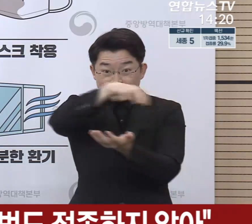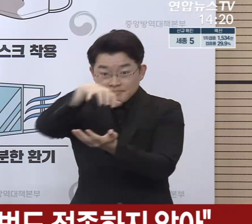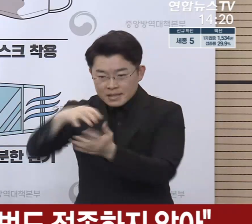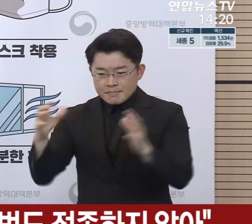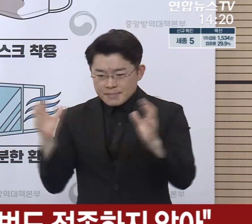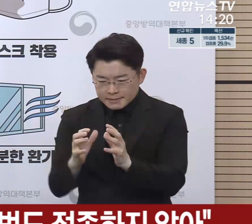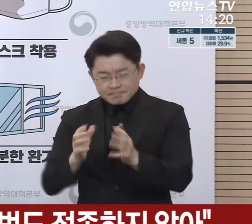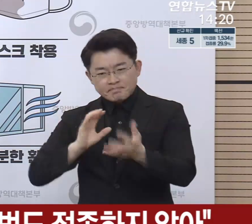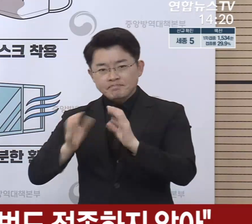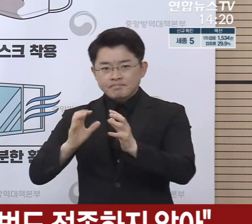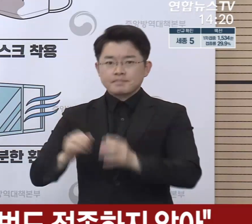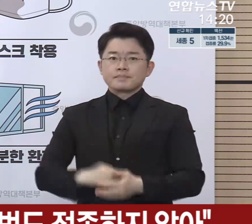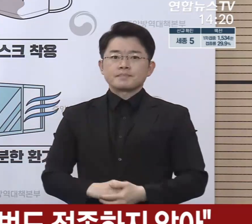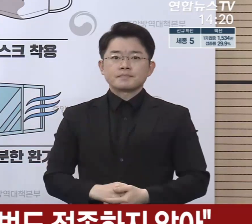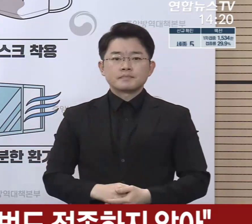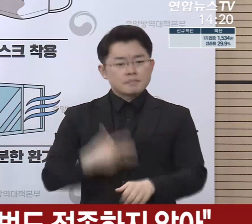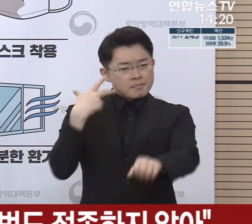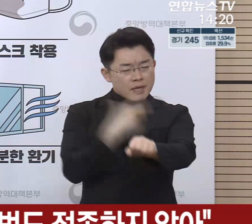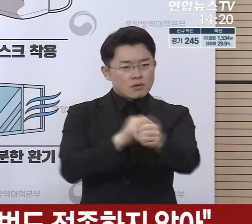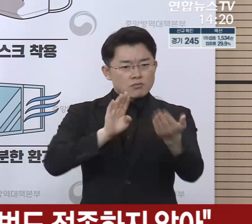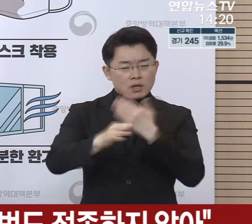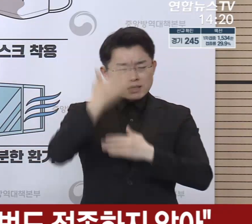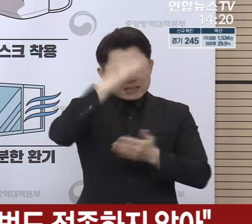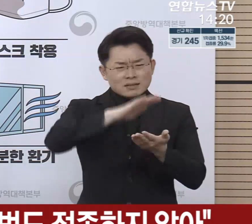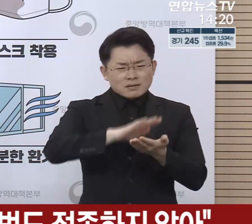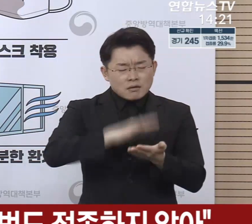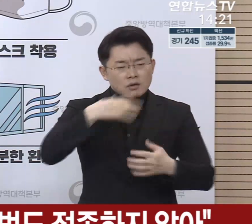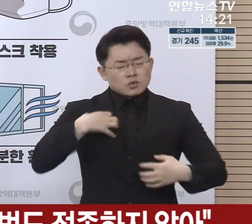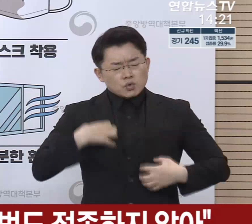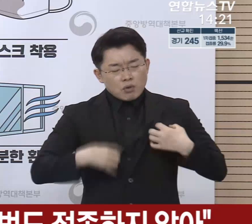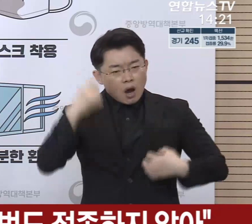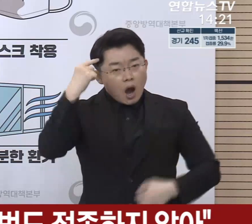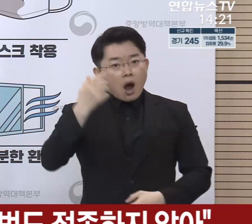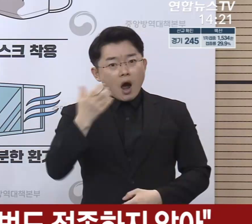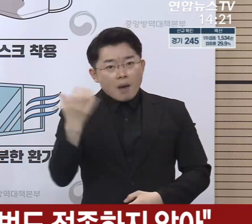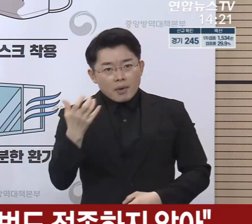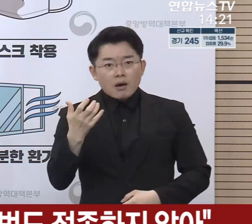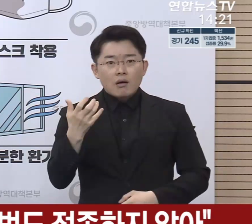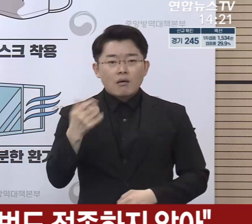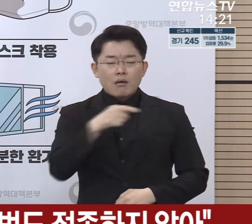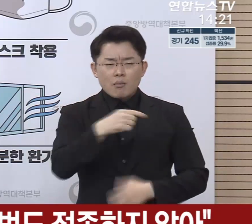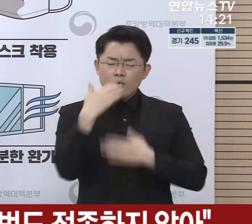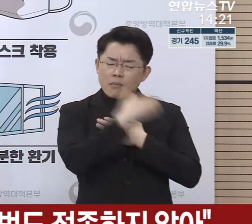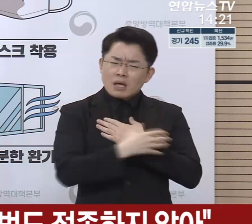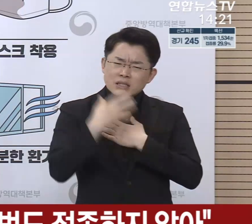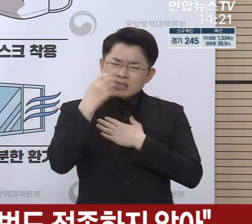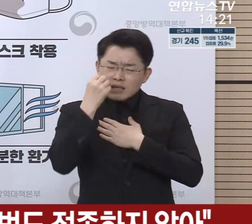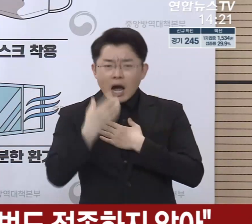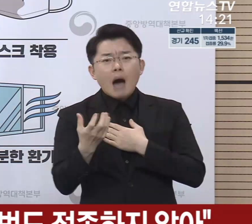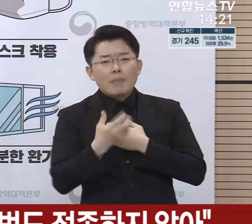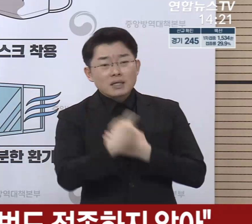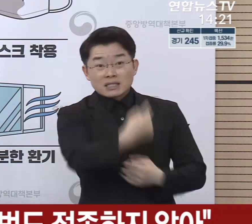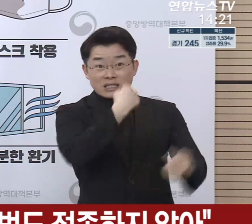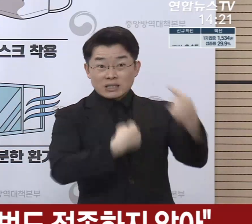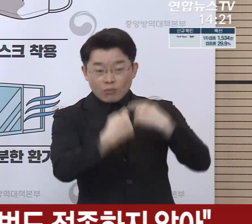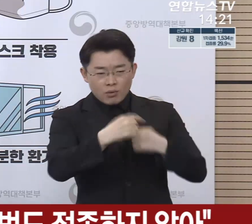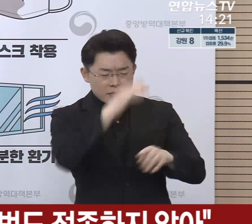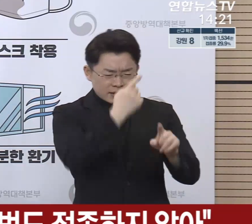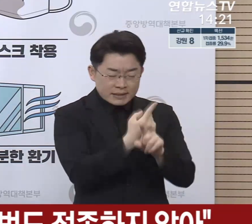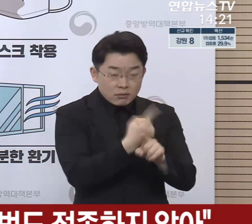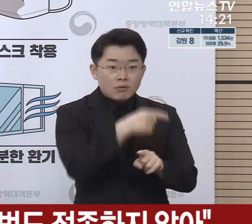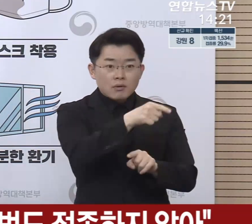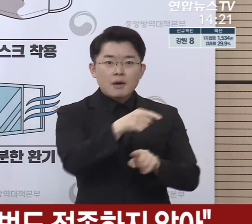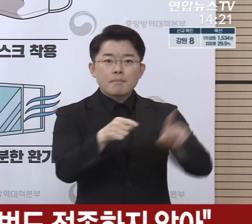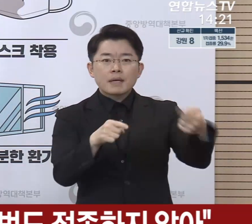심의를 하였으며 예방접종 후에 발열, 두통, 근육통 등의 이상 반응으로 치료를 받은 사례